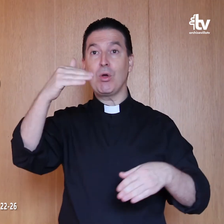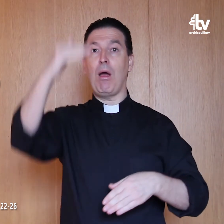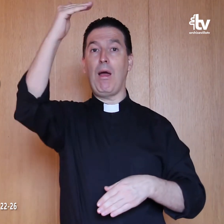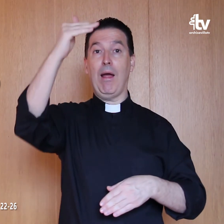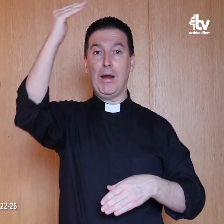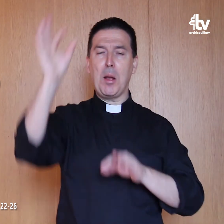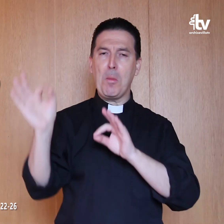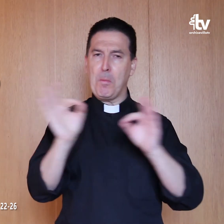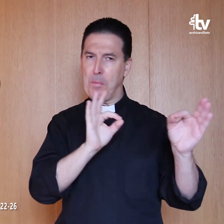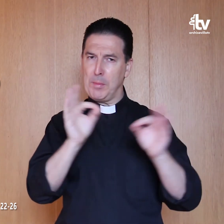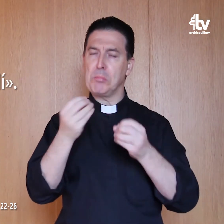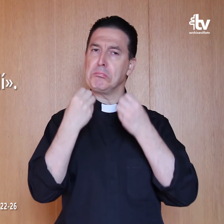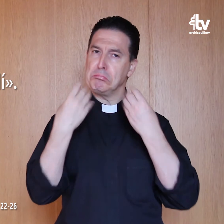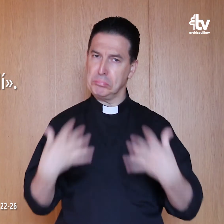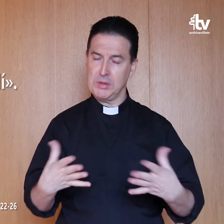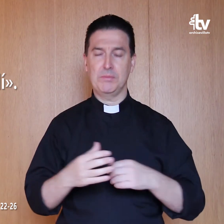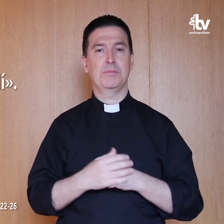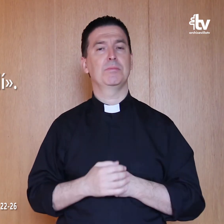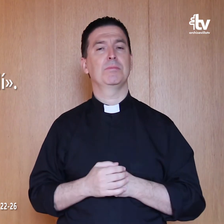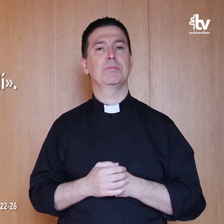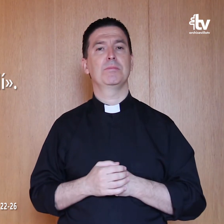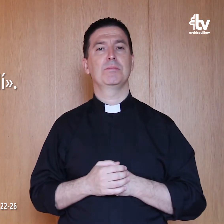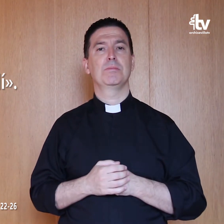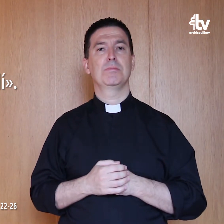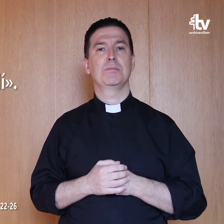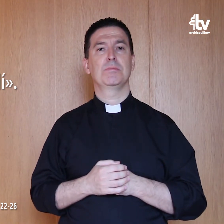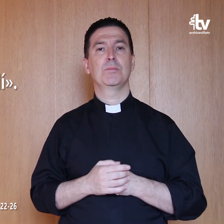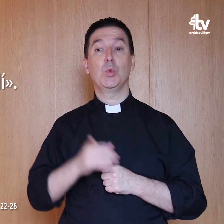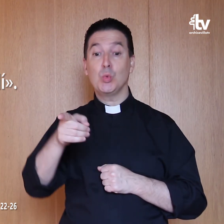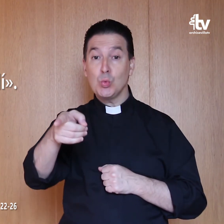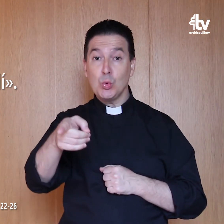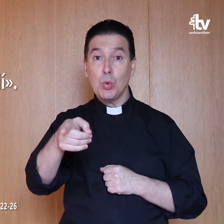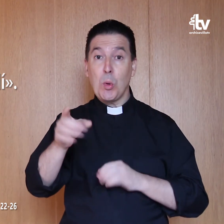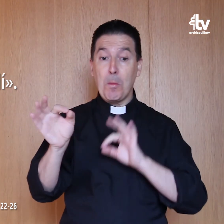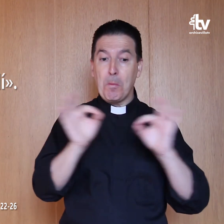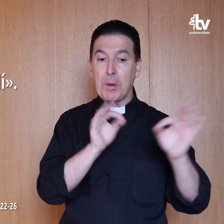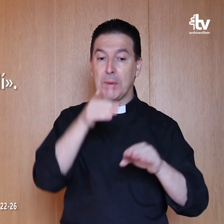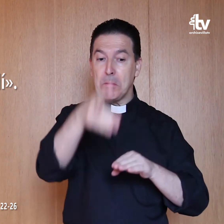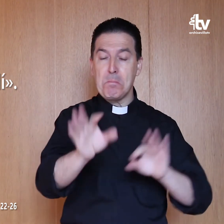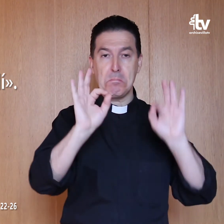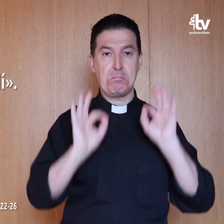el piso de arriba, acondicionada y dispuesta. Preparadnosla allí.